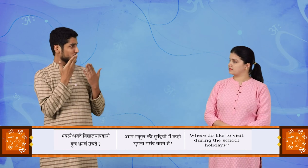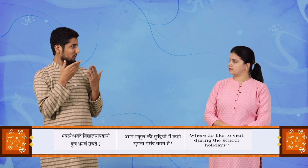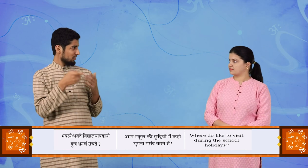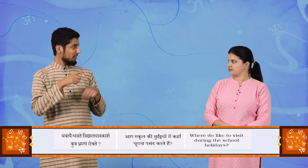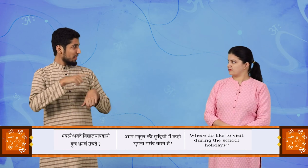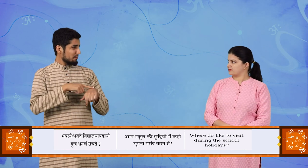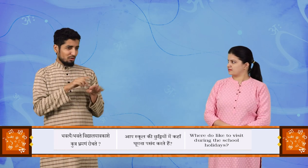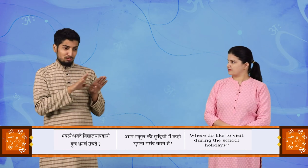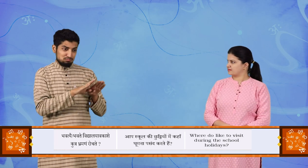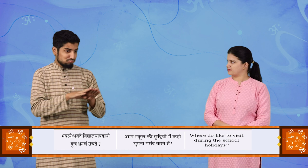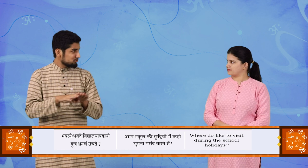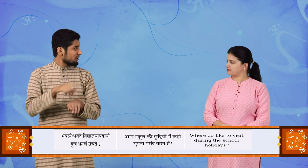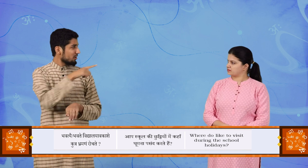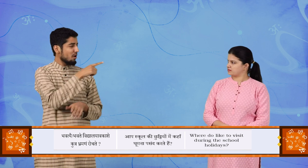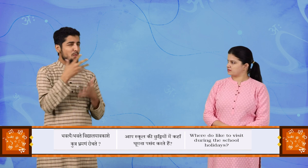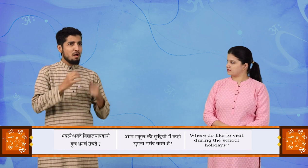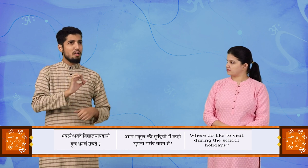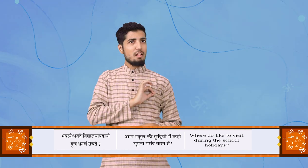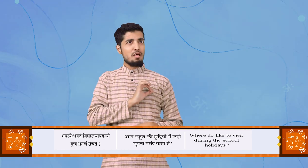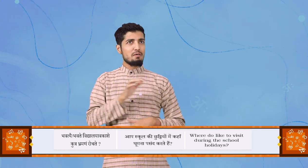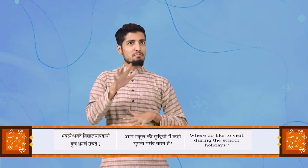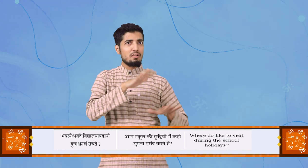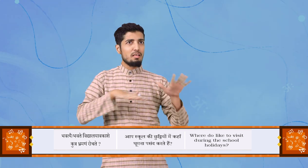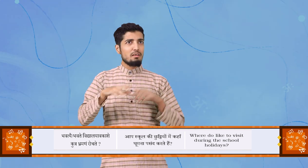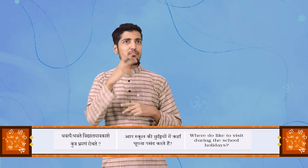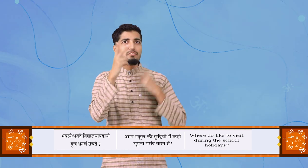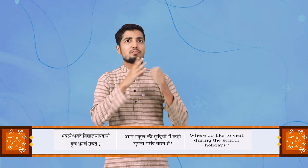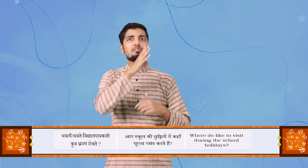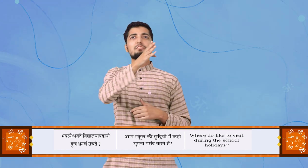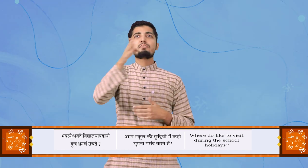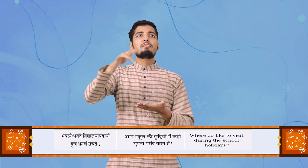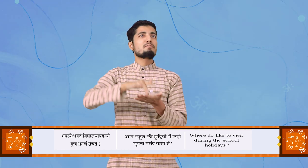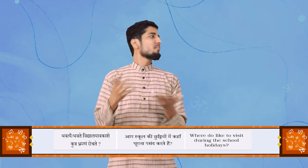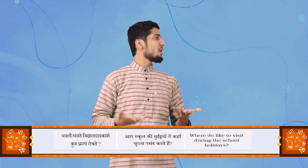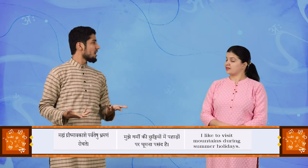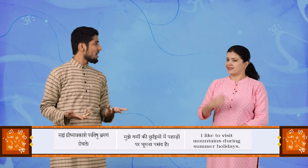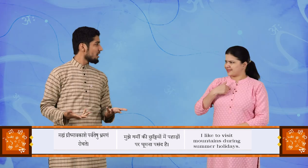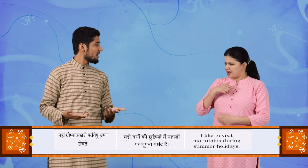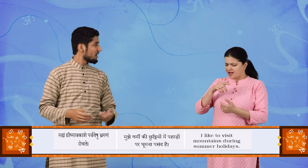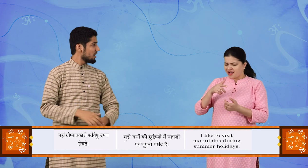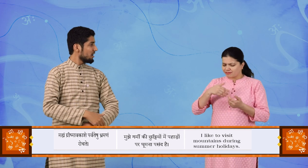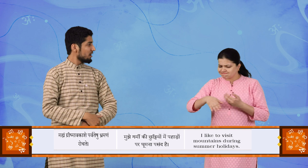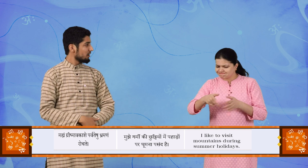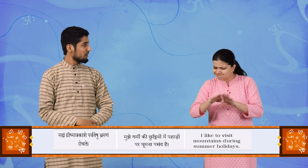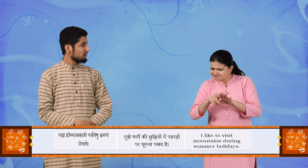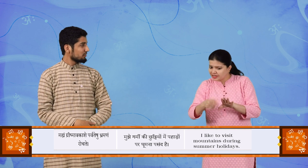चाहिए विद्यालय व कांति पुत्र भ्रमणम रूचि नहीं वृषभ